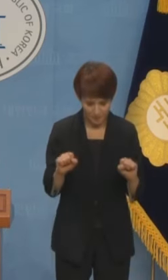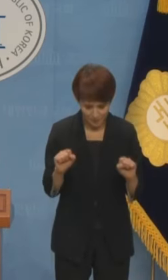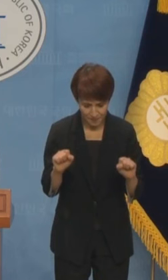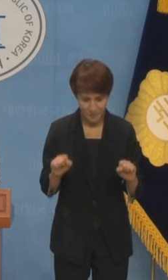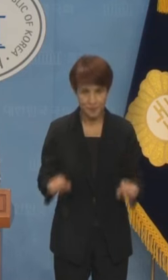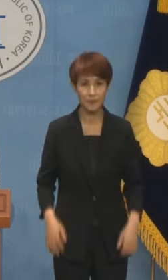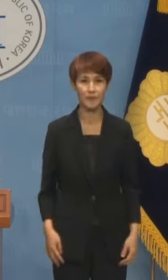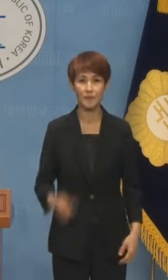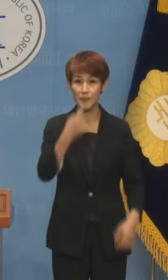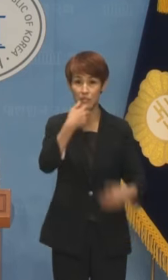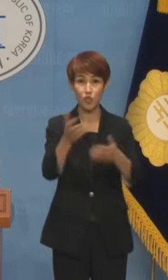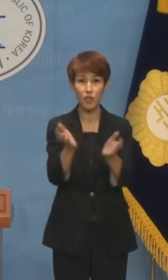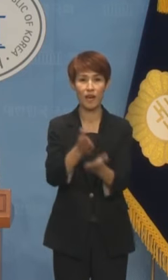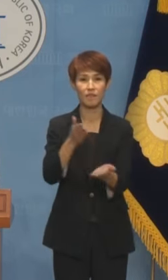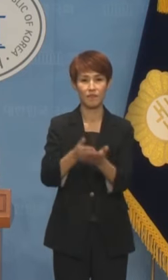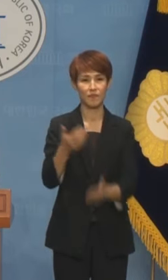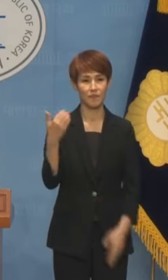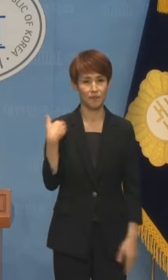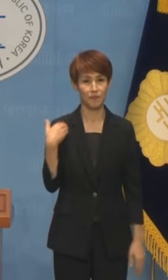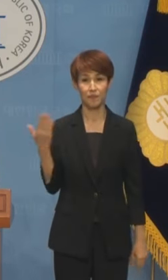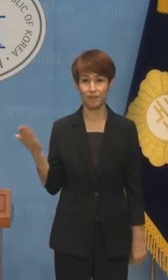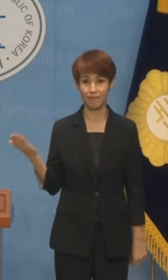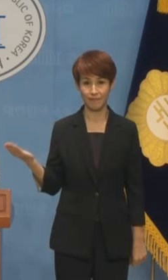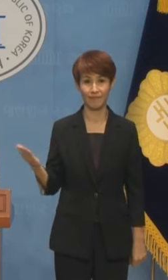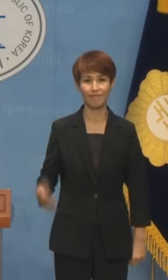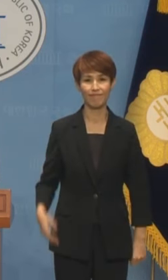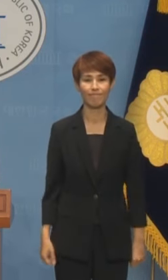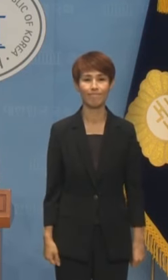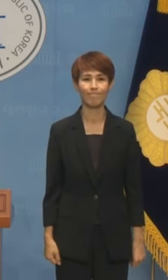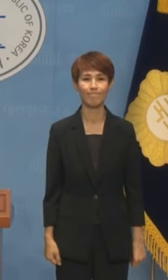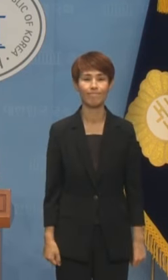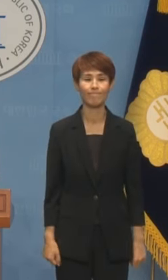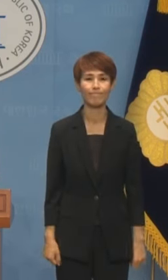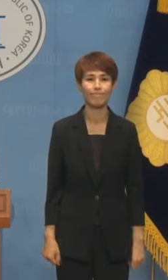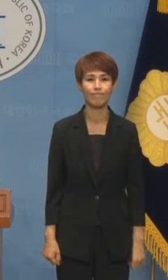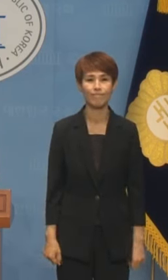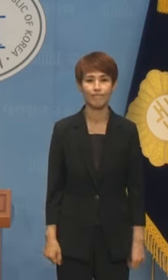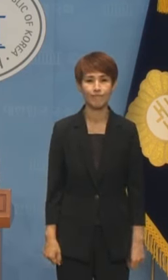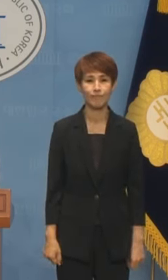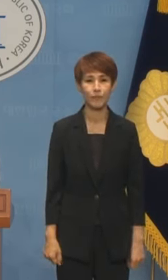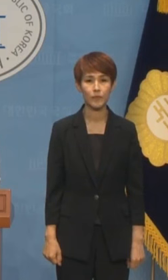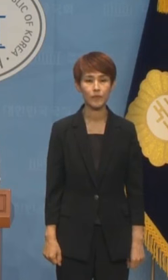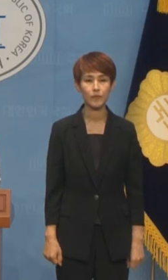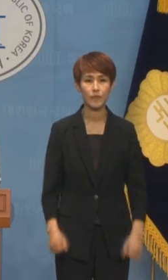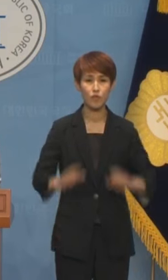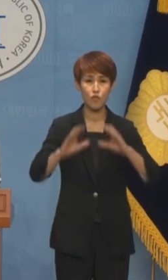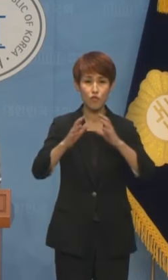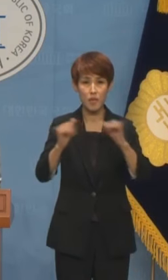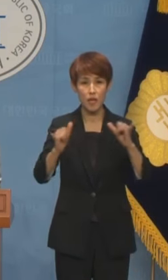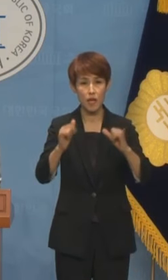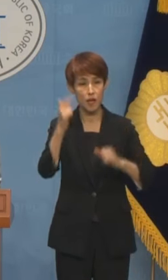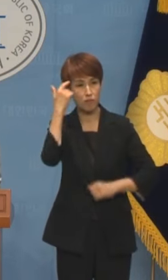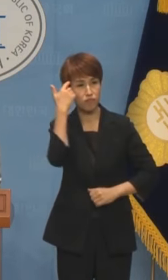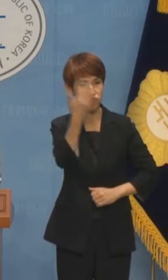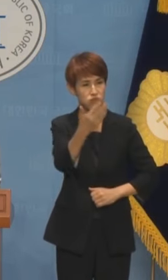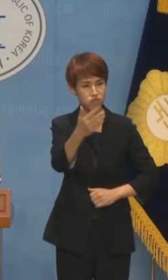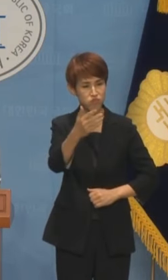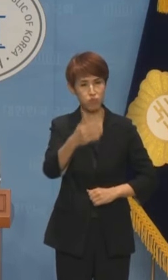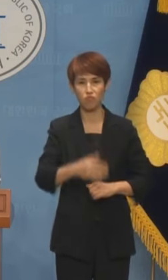안녕하십니까. 더불어민주당 대변인 황정아입니다. 첫 번째 브리핑 시작하겠습니다. 국민의 물음을